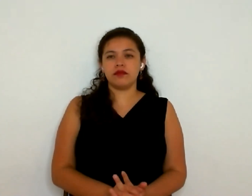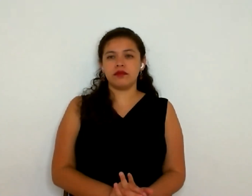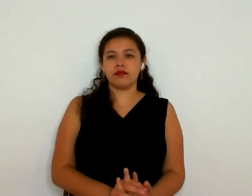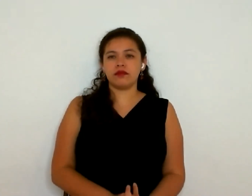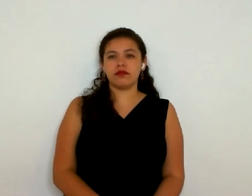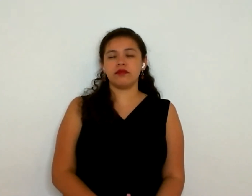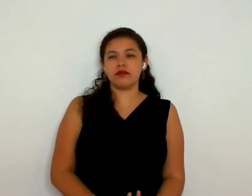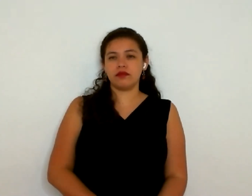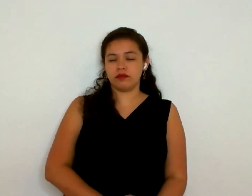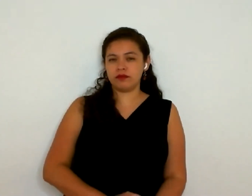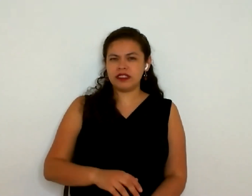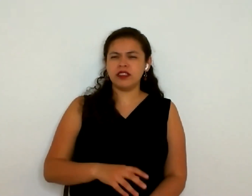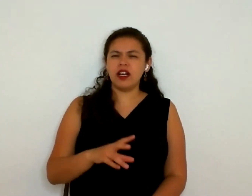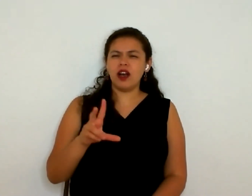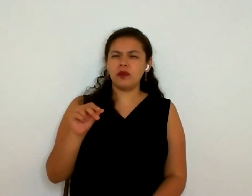no